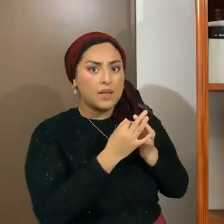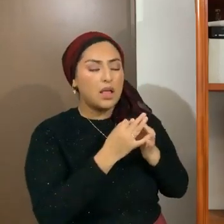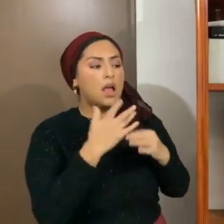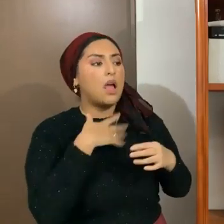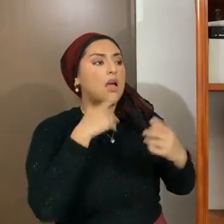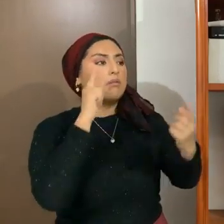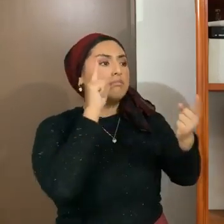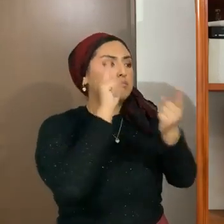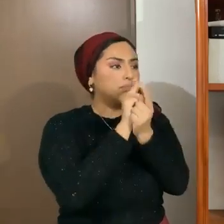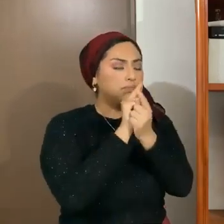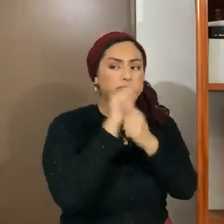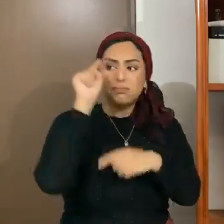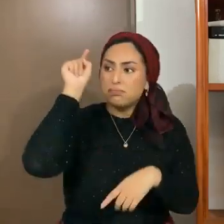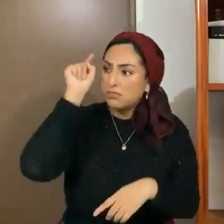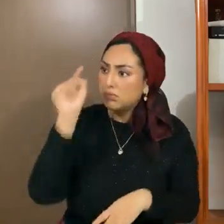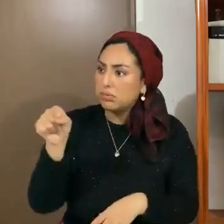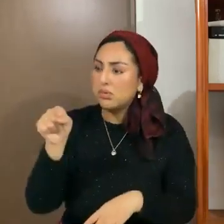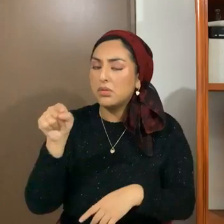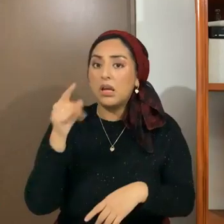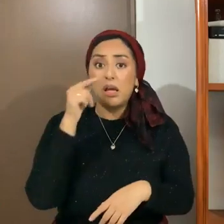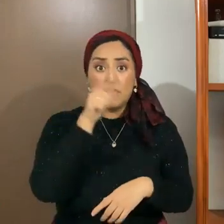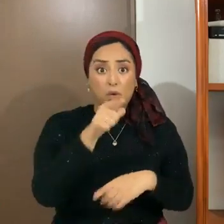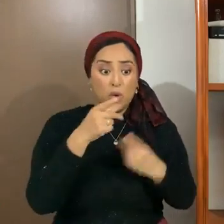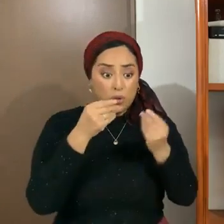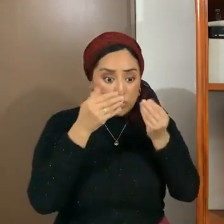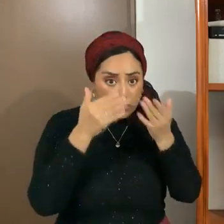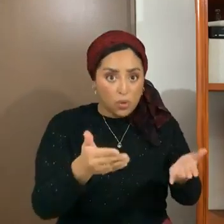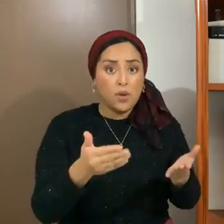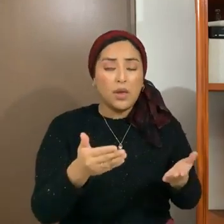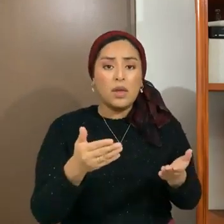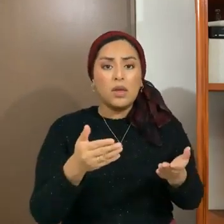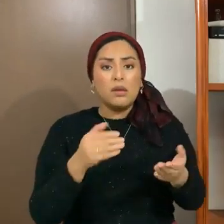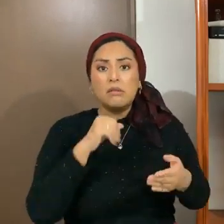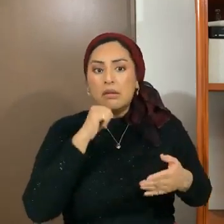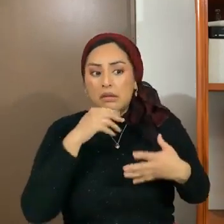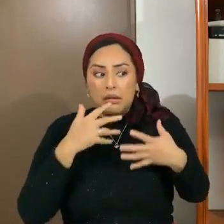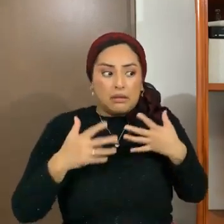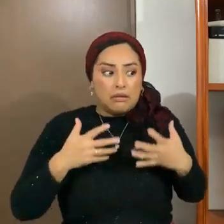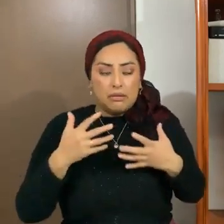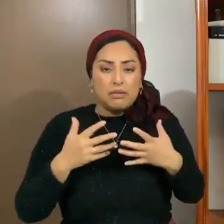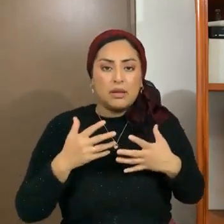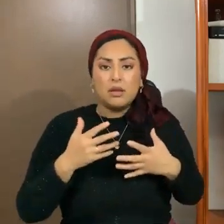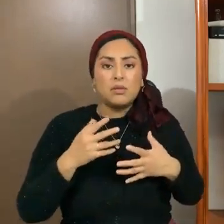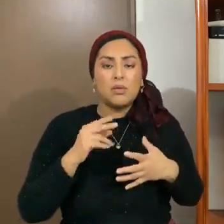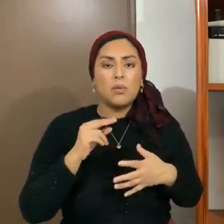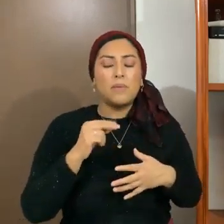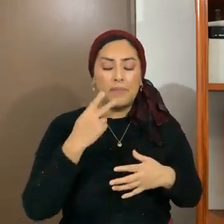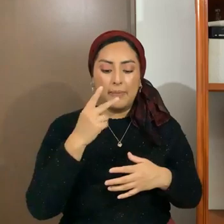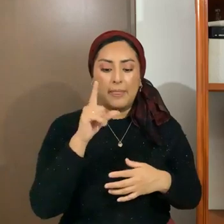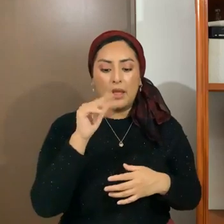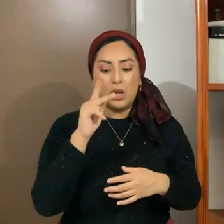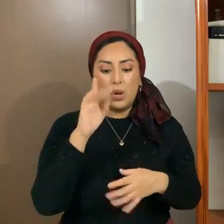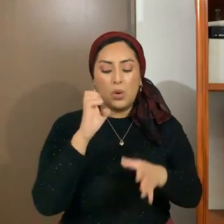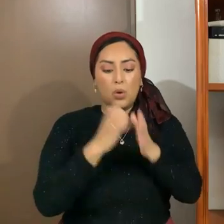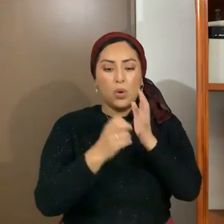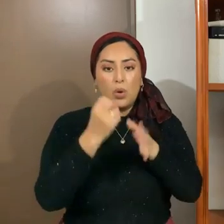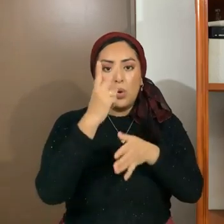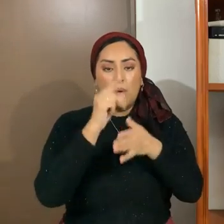vaya a hablar a esta persona. Si tú lo haces, no te preocupes por lo que vayas a decir. Lucas 12, verso